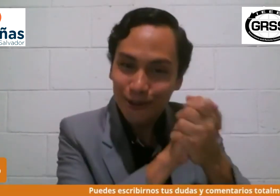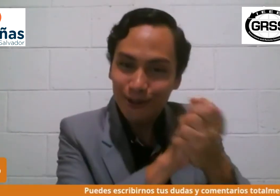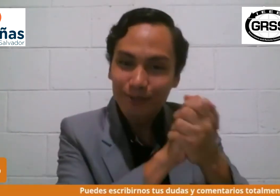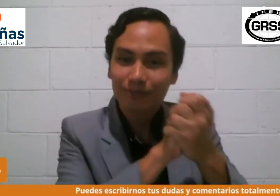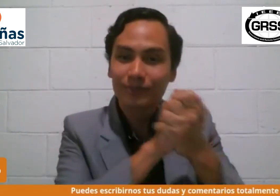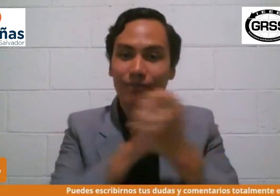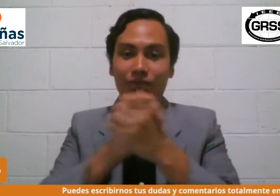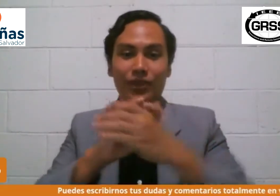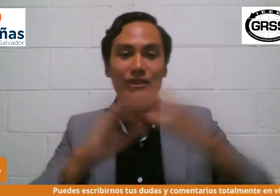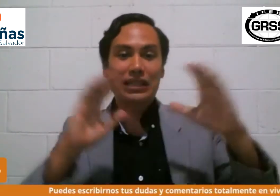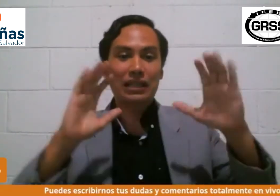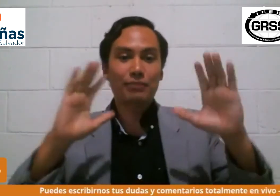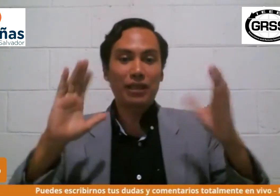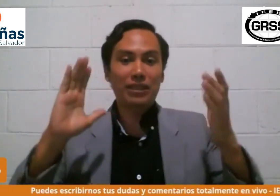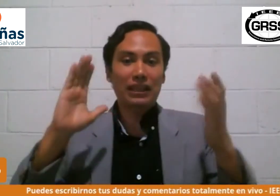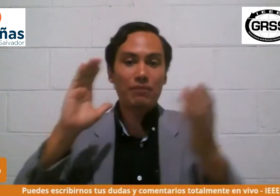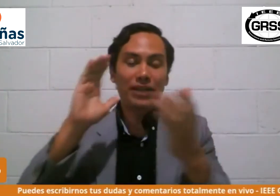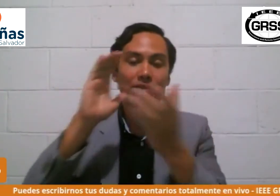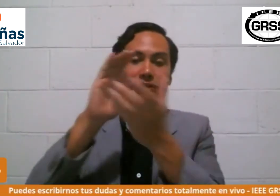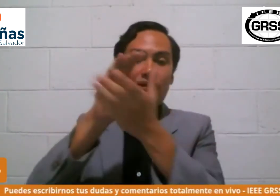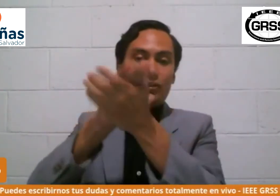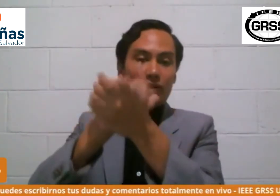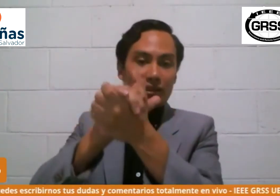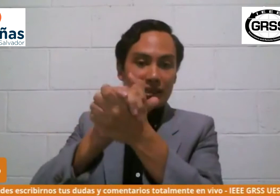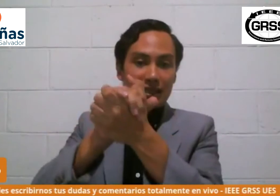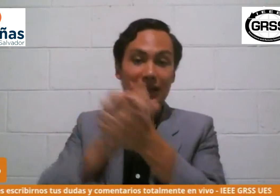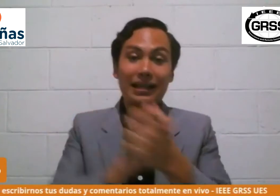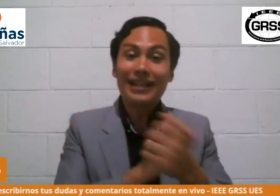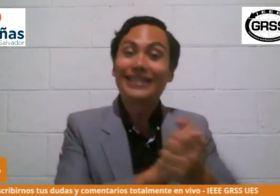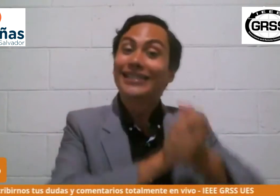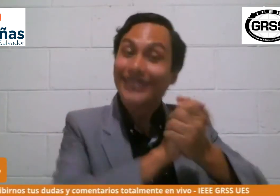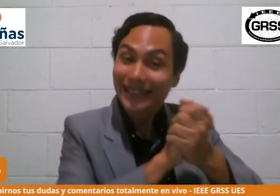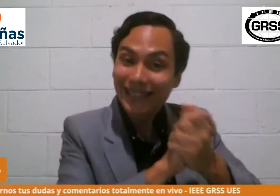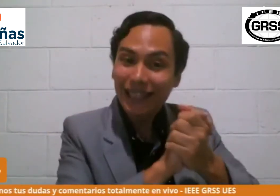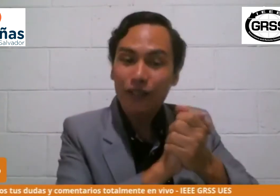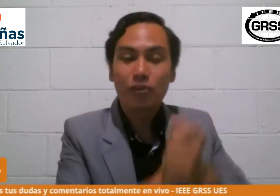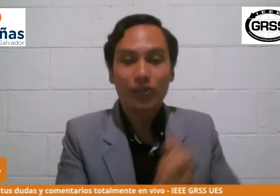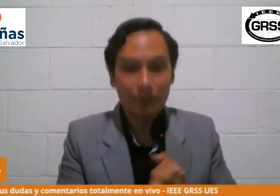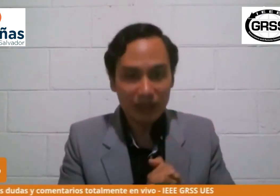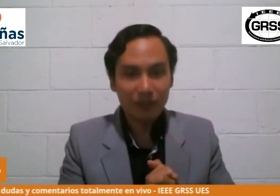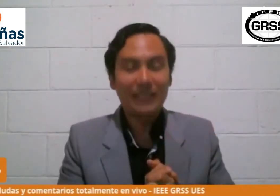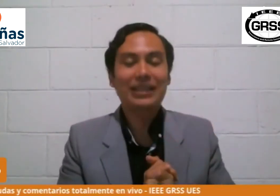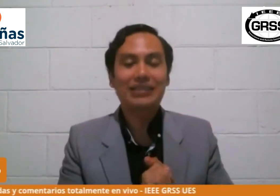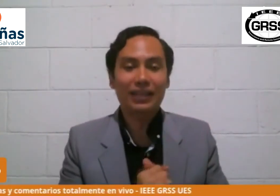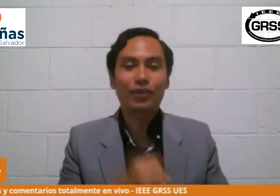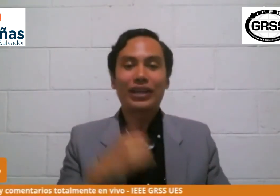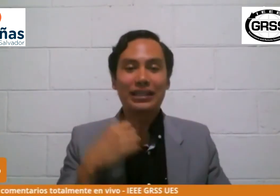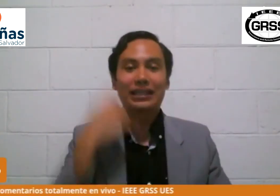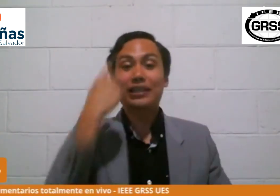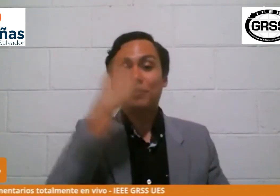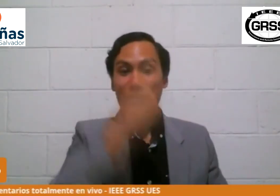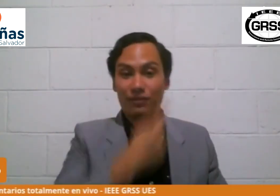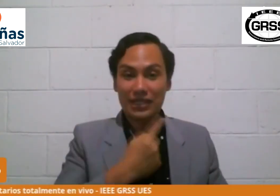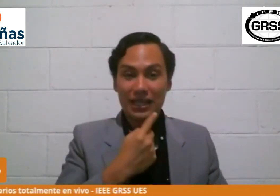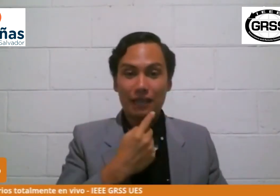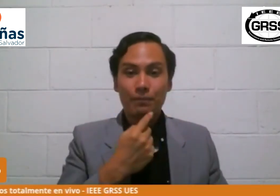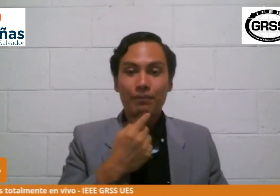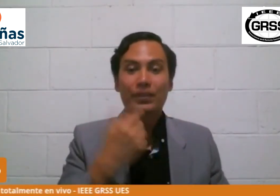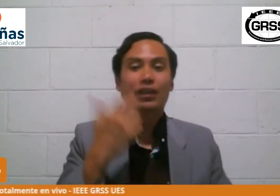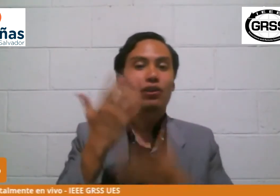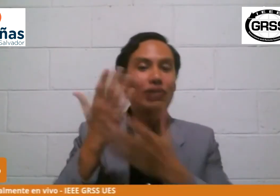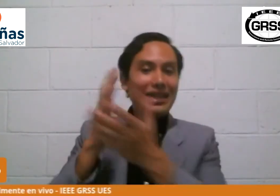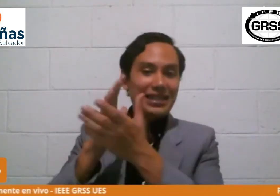Mucho gusto. Entonces, las palmas de las manos se hacen acá. Y como repito, tiene que ser coherente la expresión